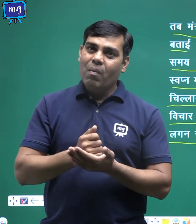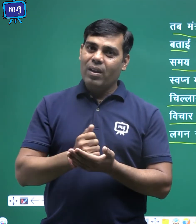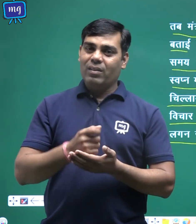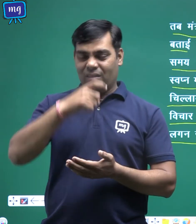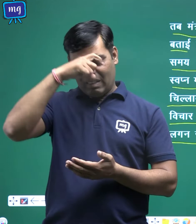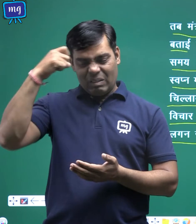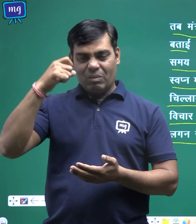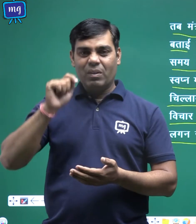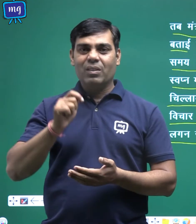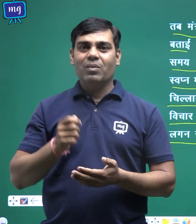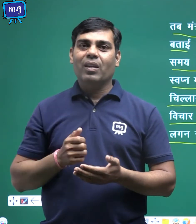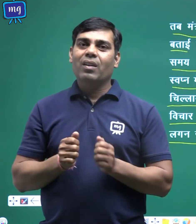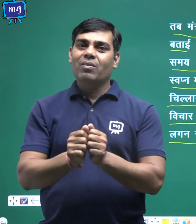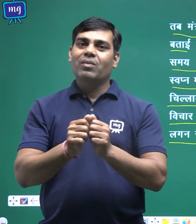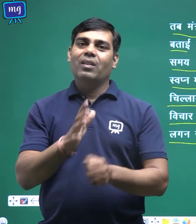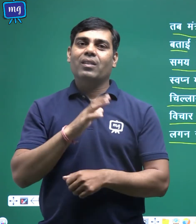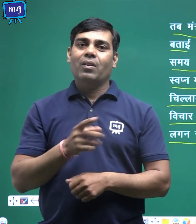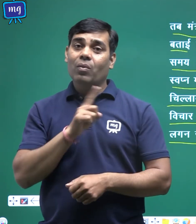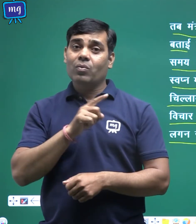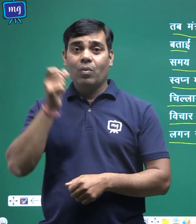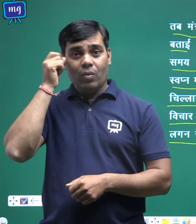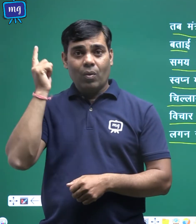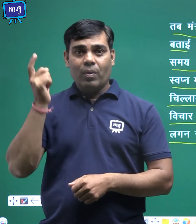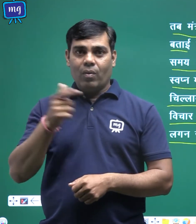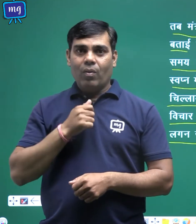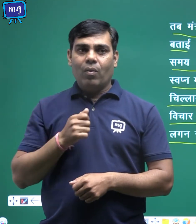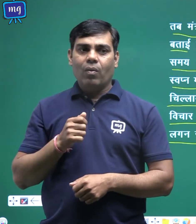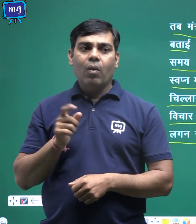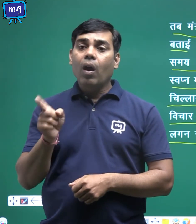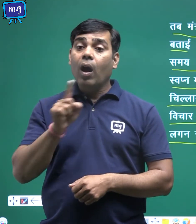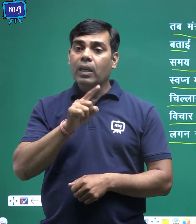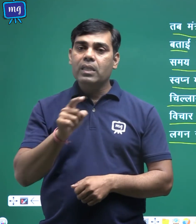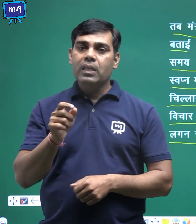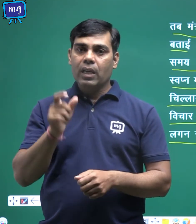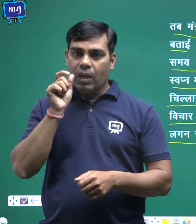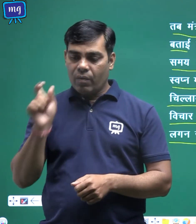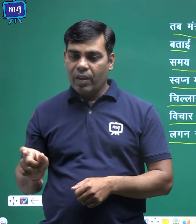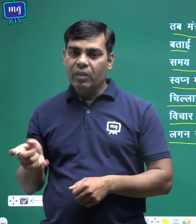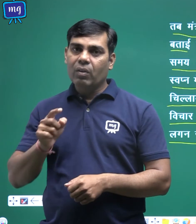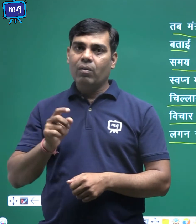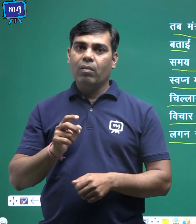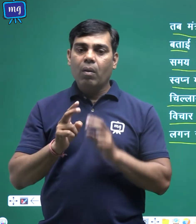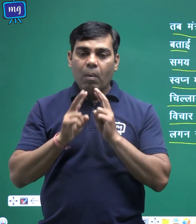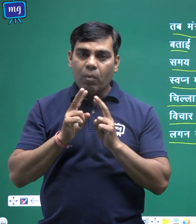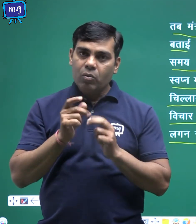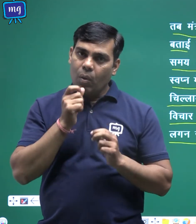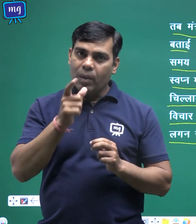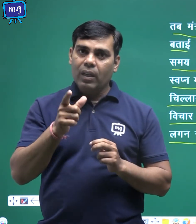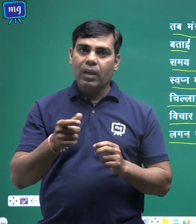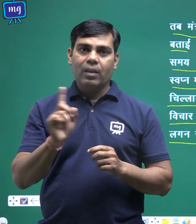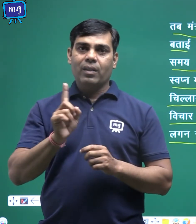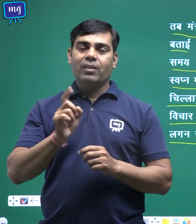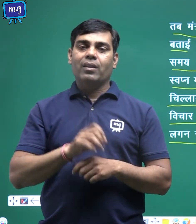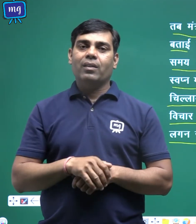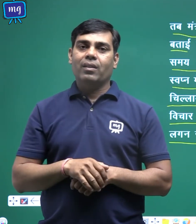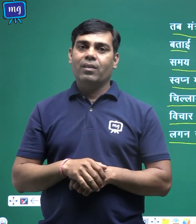चाहिए। उस स्वप्न को हर किसी व्यक्ति को नहीं बताना चाहिए,